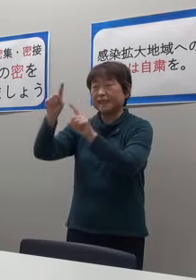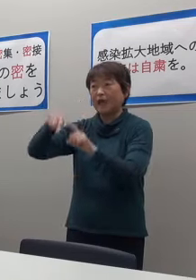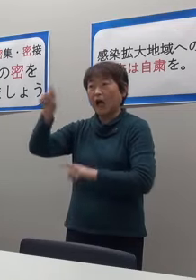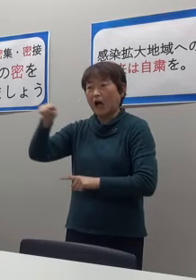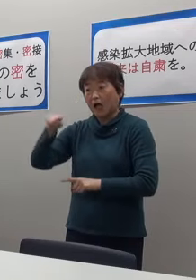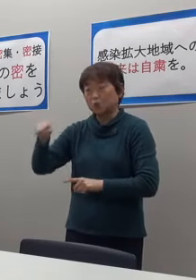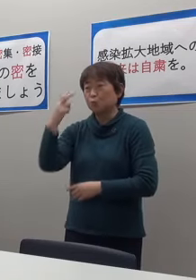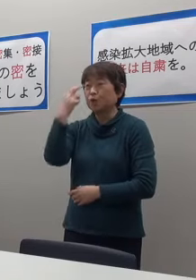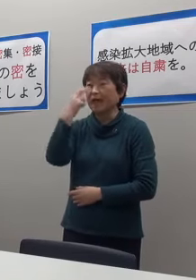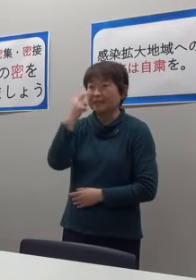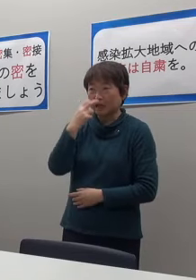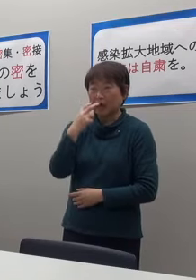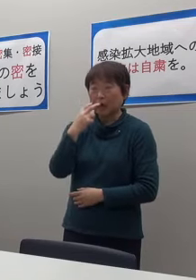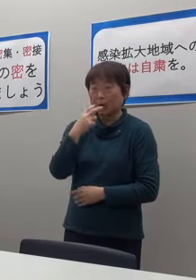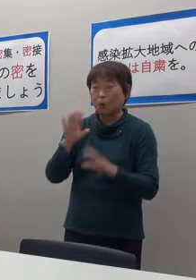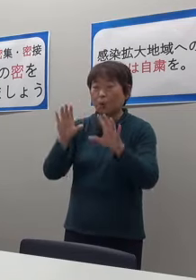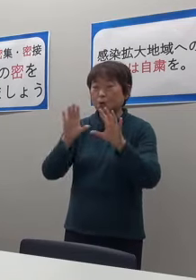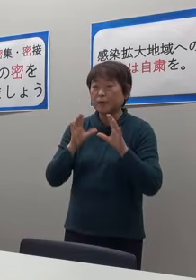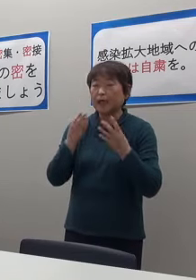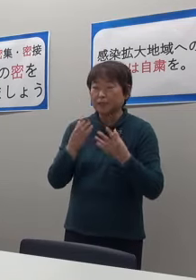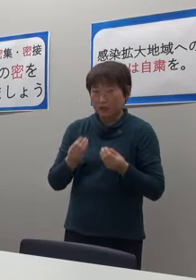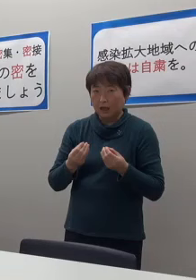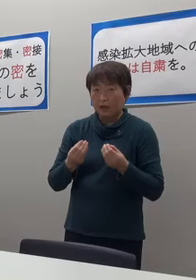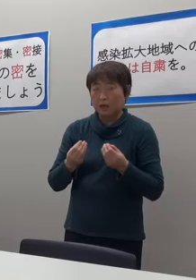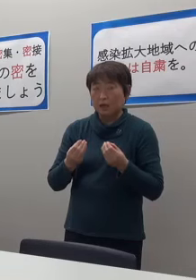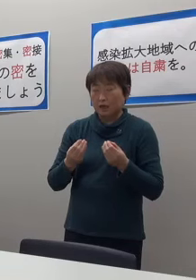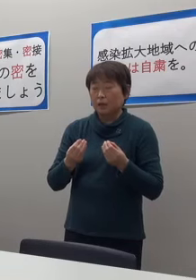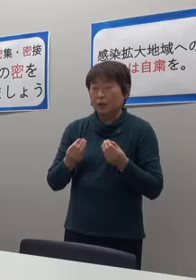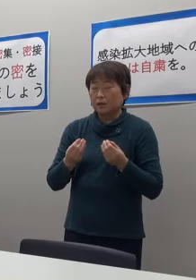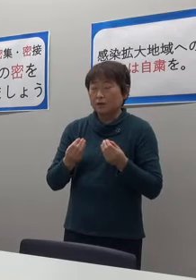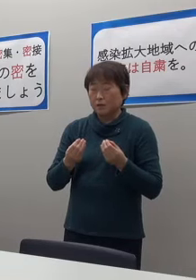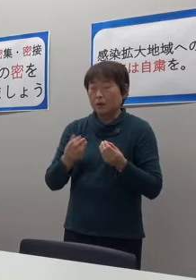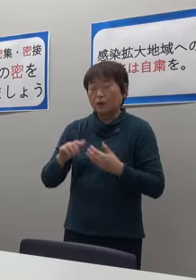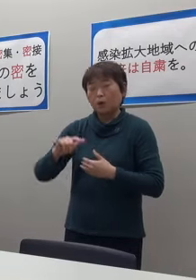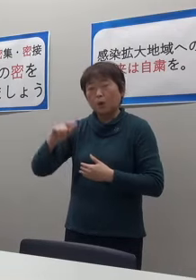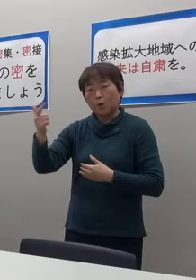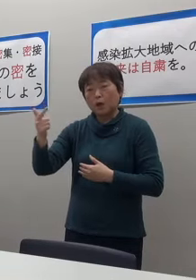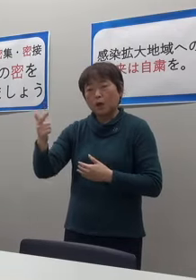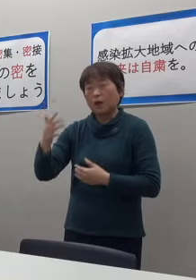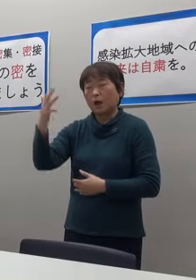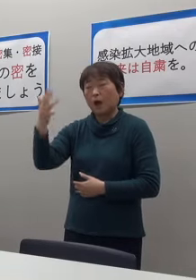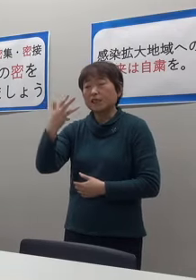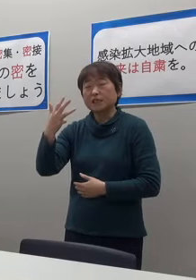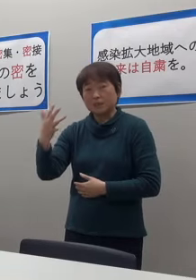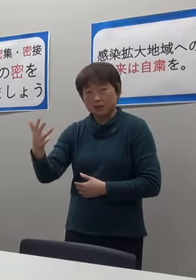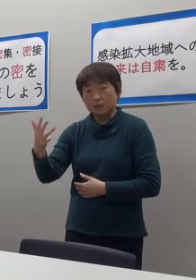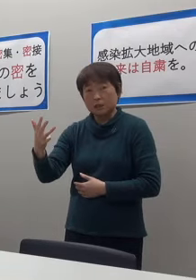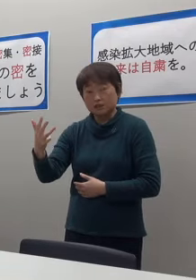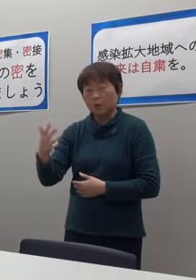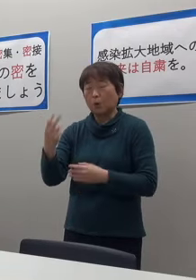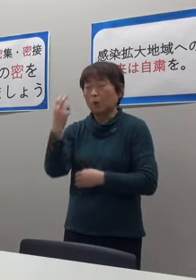同じフロアで大体20人いたということなんですけども、残りの8人の方の検査、はい、あるいはその違うフロアの人の検